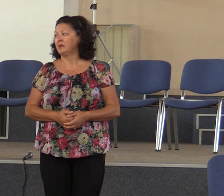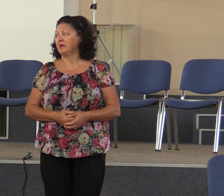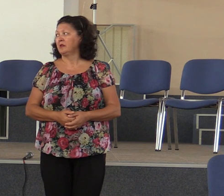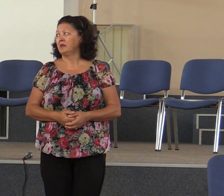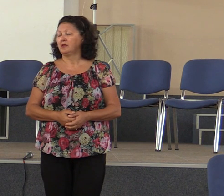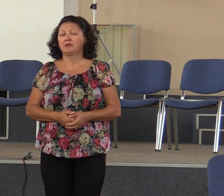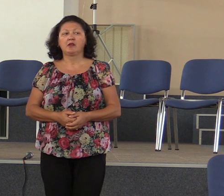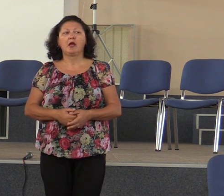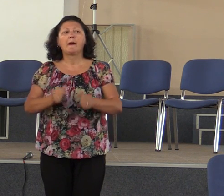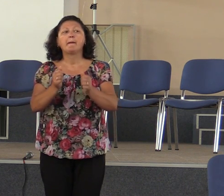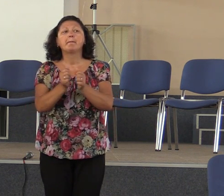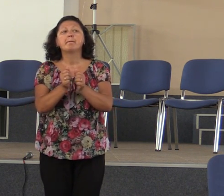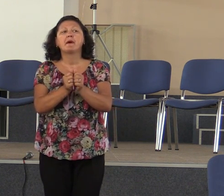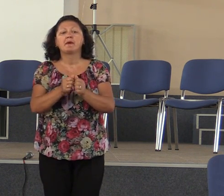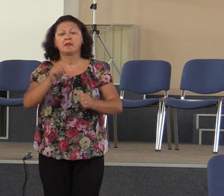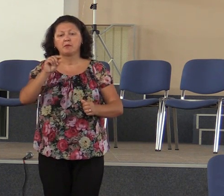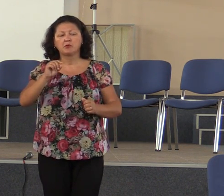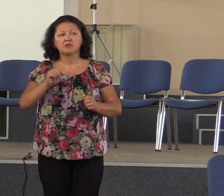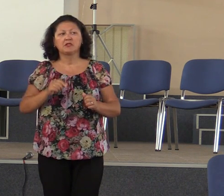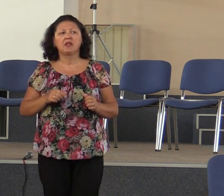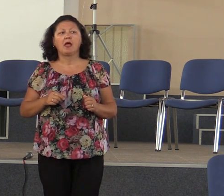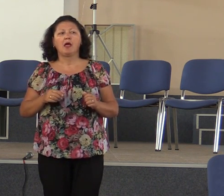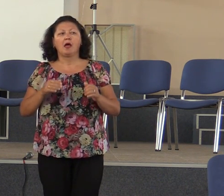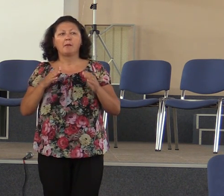Există pământ puțin pe stâncă.